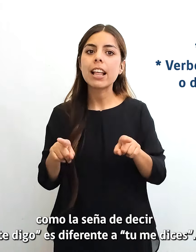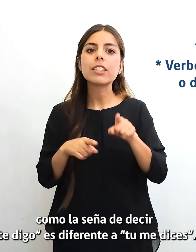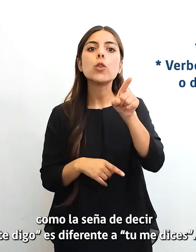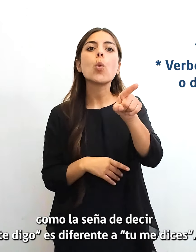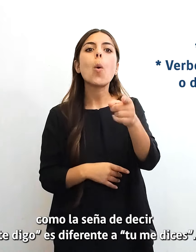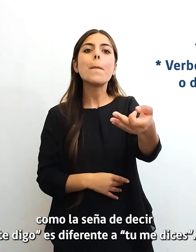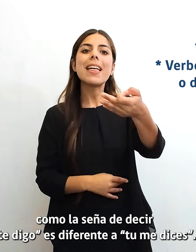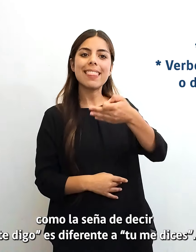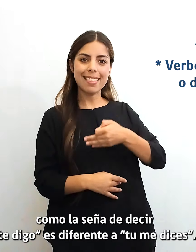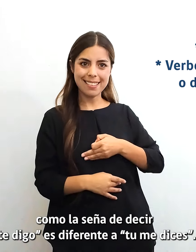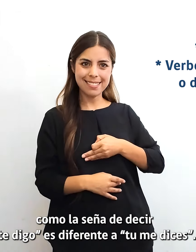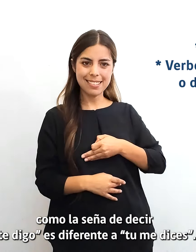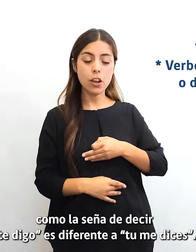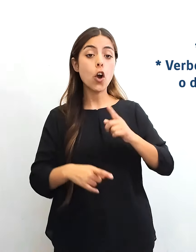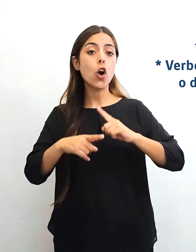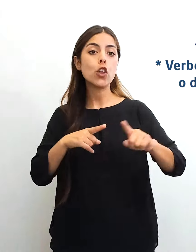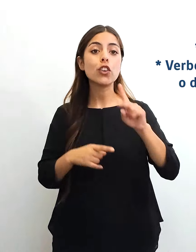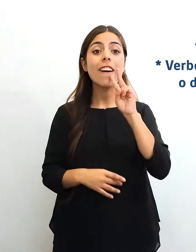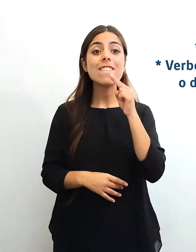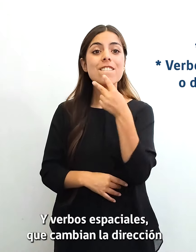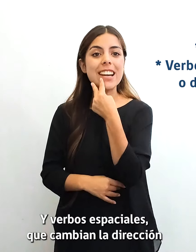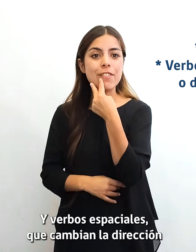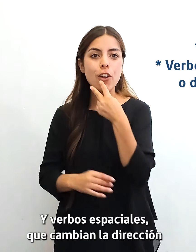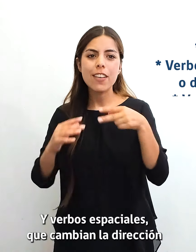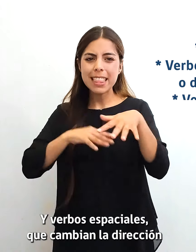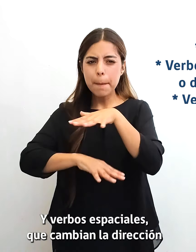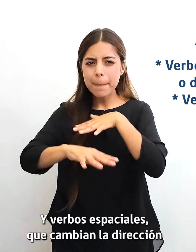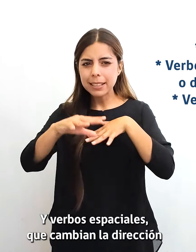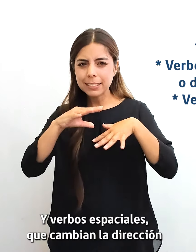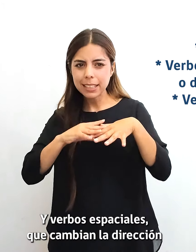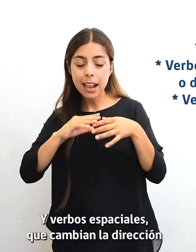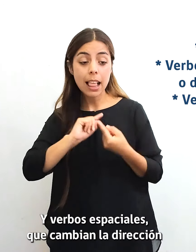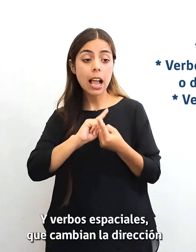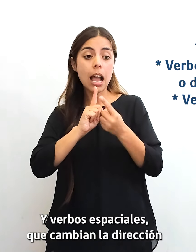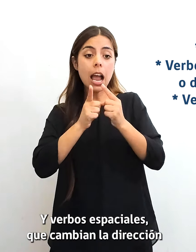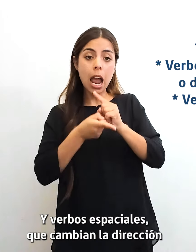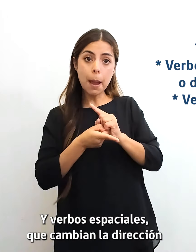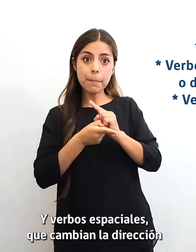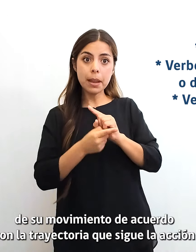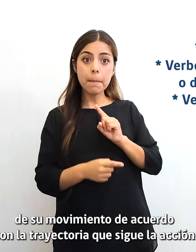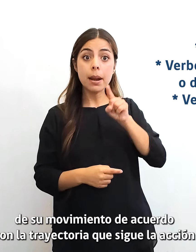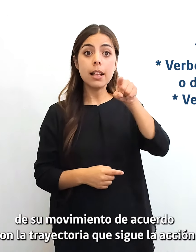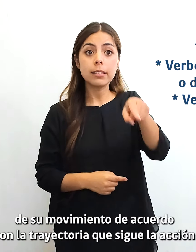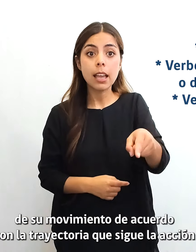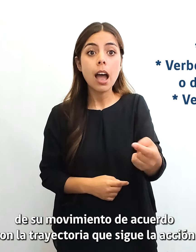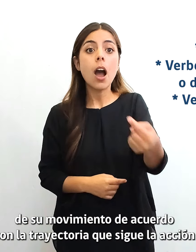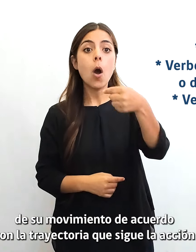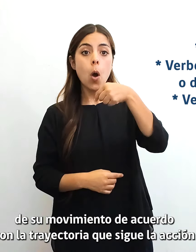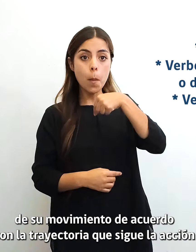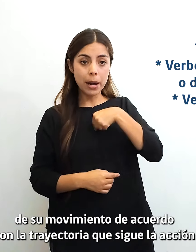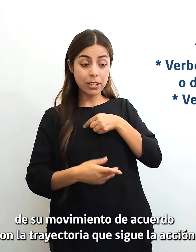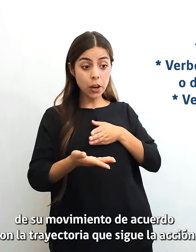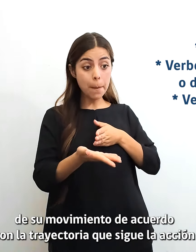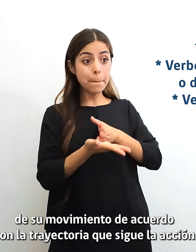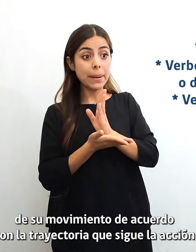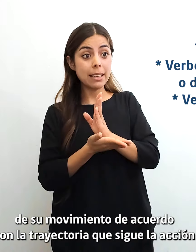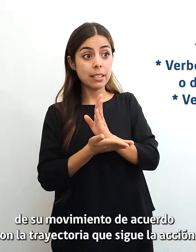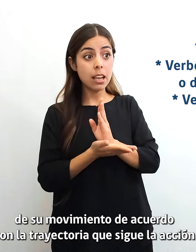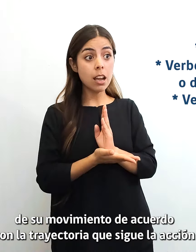es diferente a tú me dices. Y verbos espaciales, que cambian la dirección de su movimiento de acuerdo con la trayectoria que sigue la